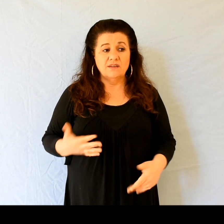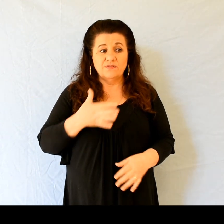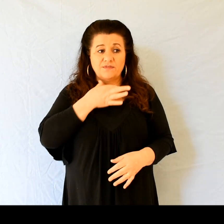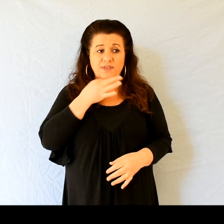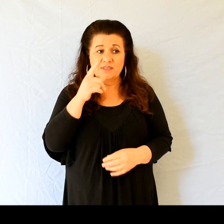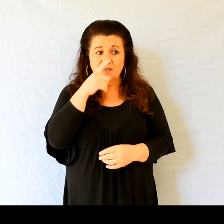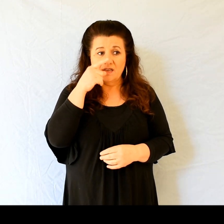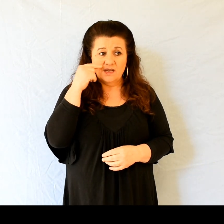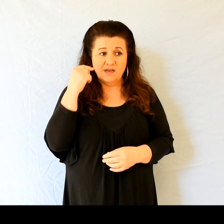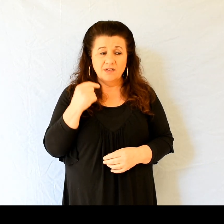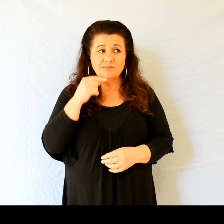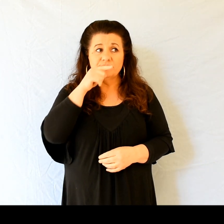livré aux mains des pécheurs.